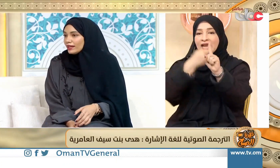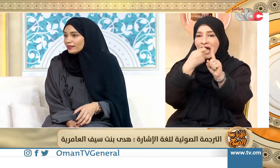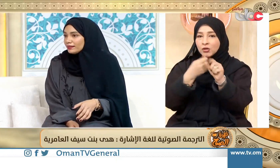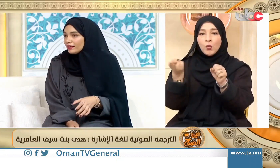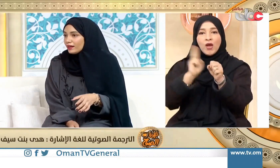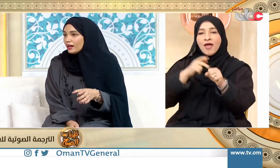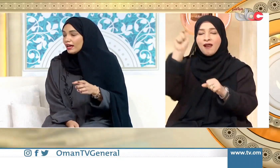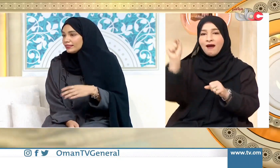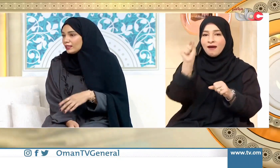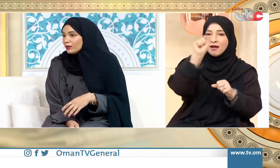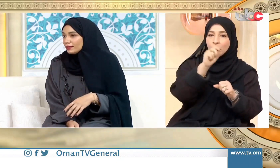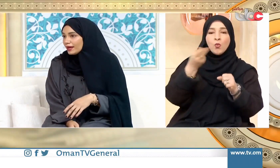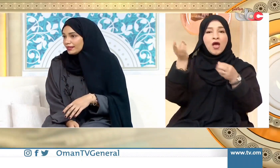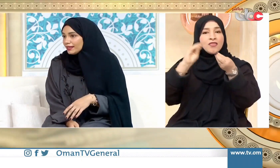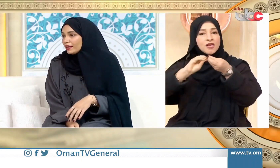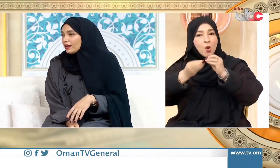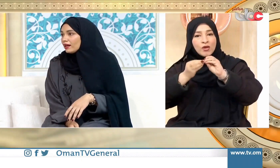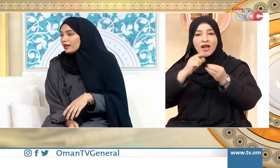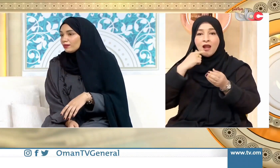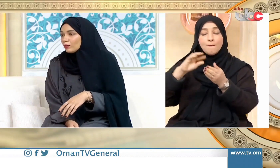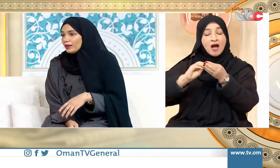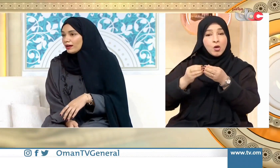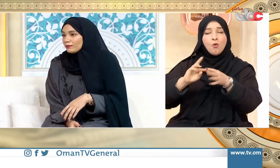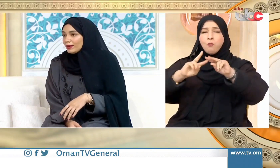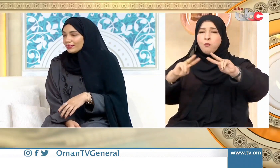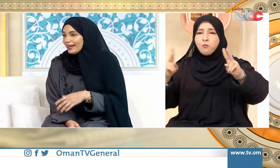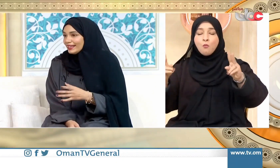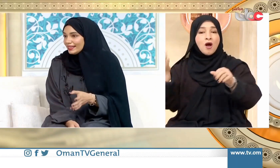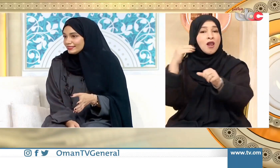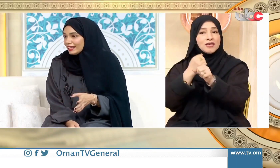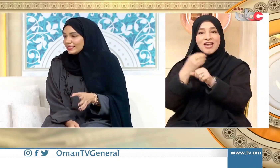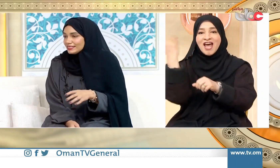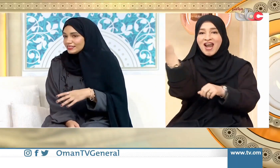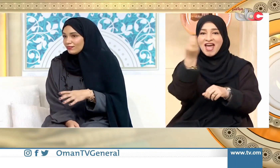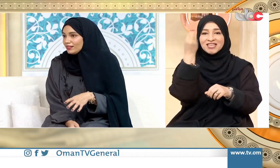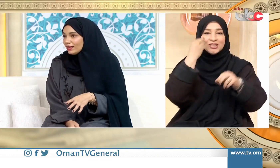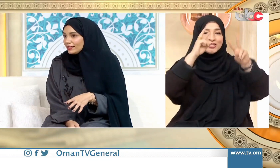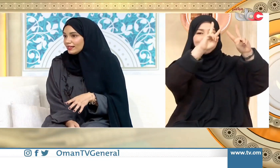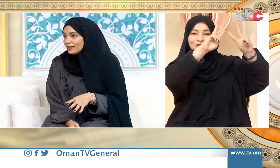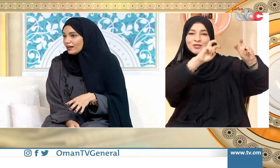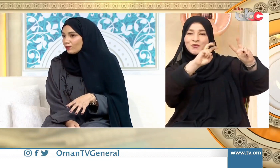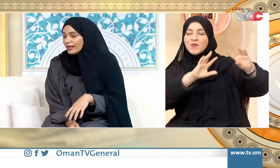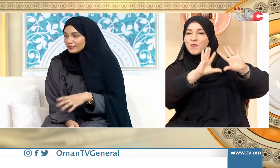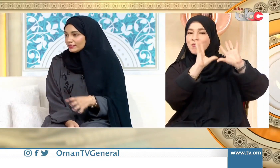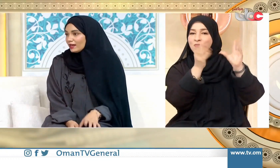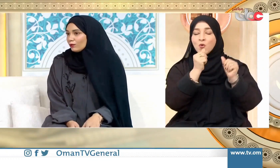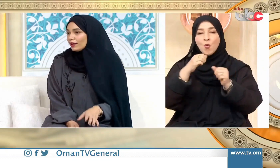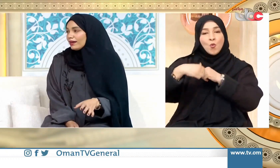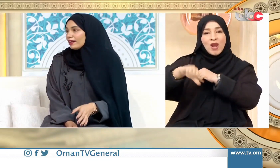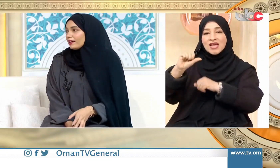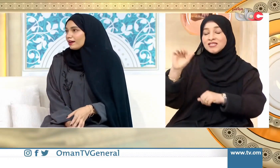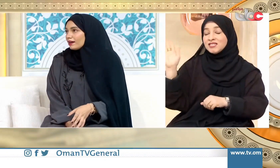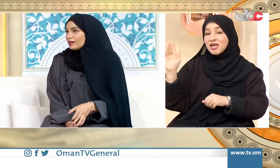والخط، أيضا التلوين المائي، أيضا قمنا ببعض الرحلات الاستكشافية لولاية